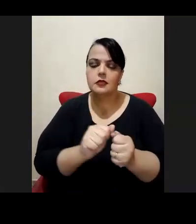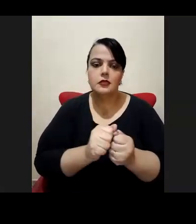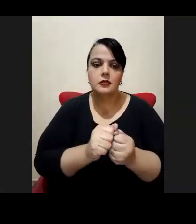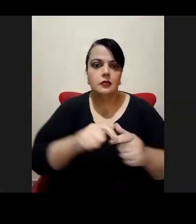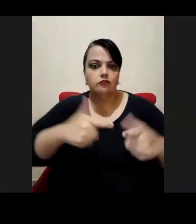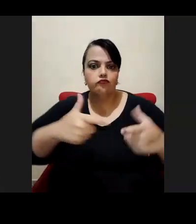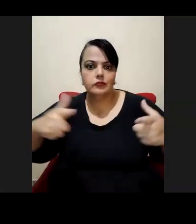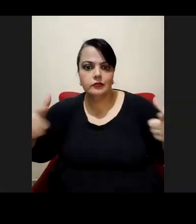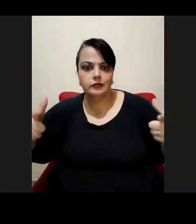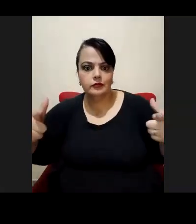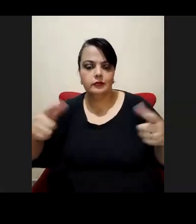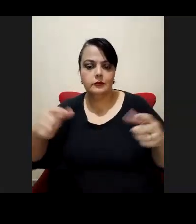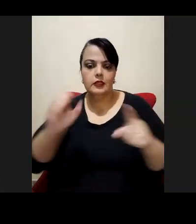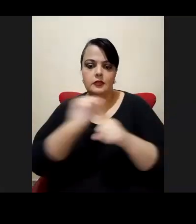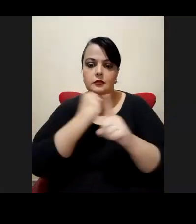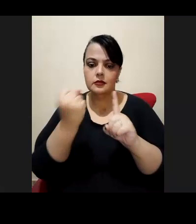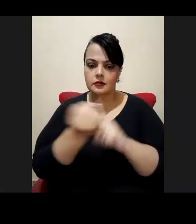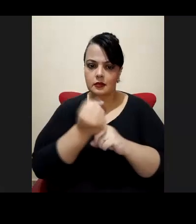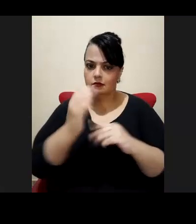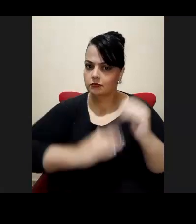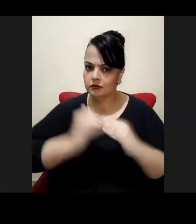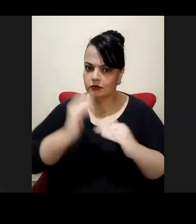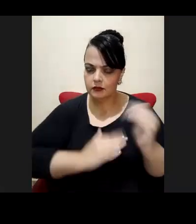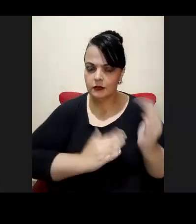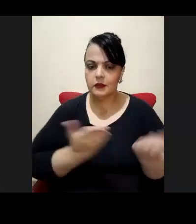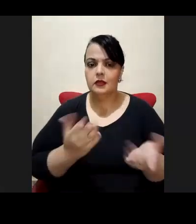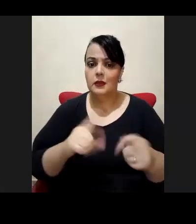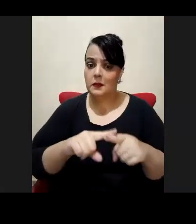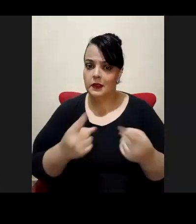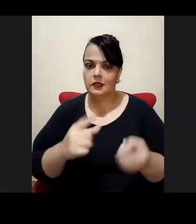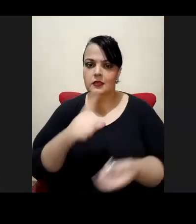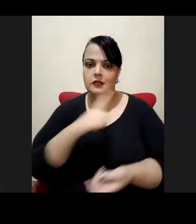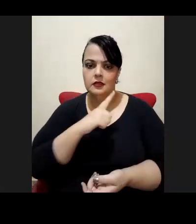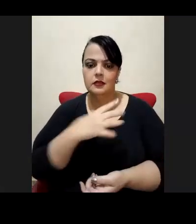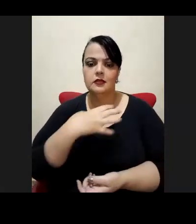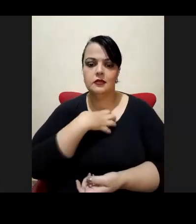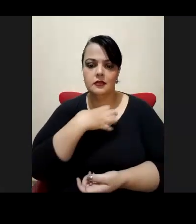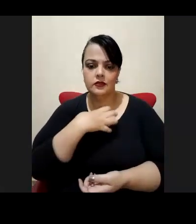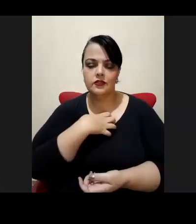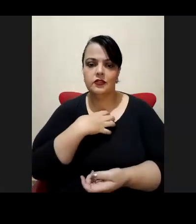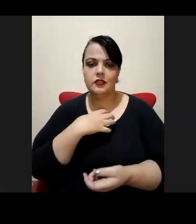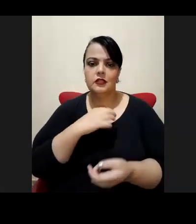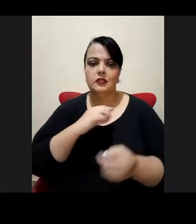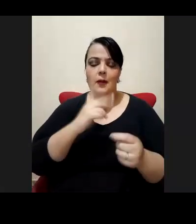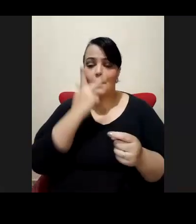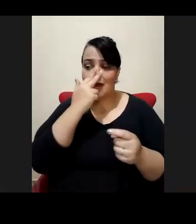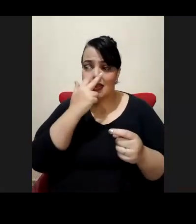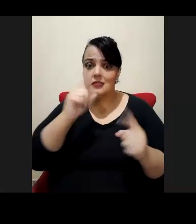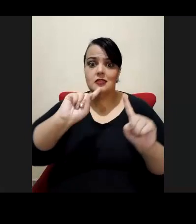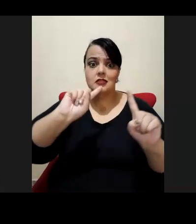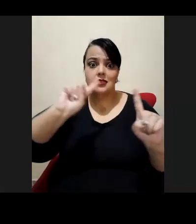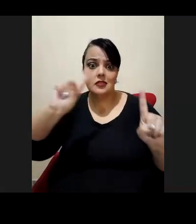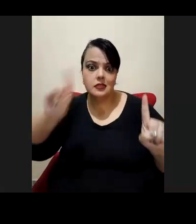o repertório social dos adolescentes, mas ao mesmo tempo, né, implica num desafio enorme de